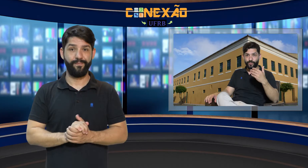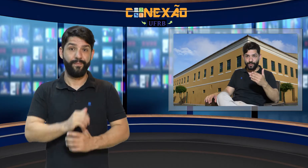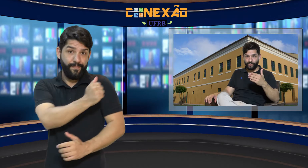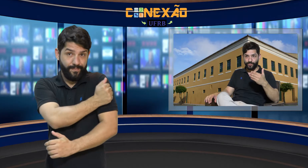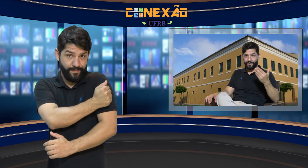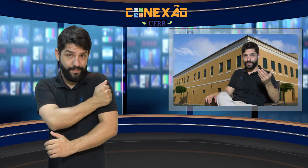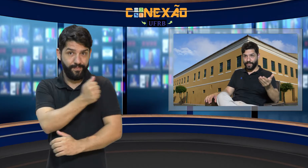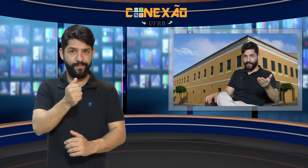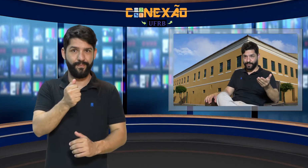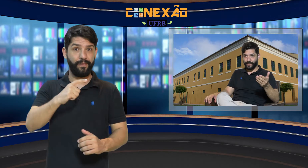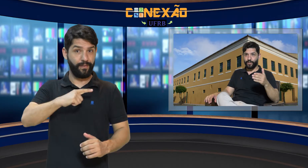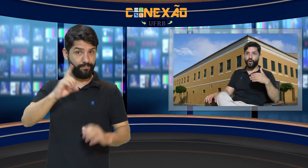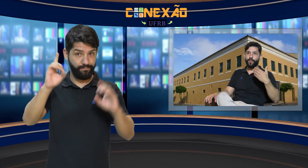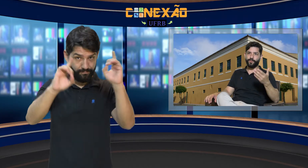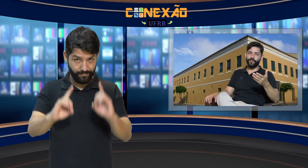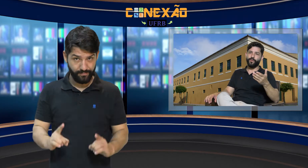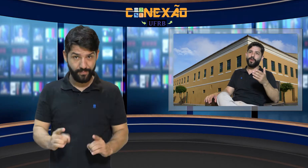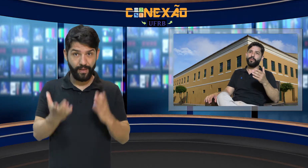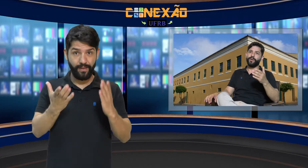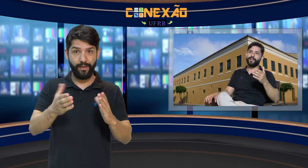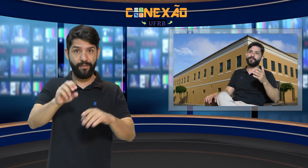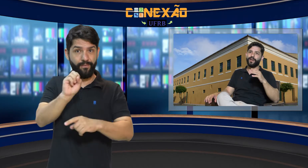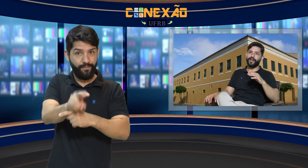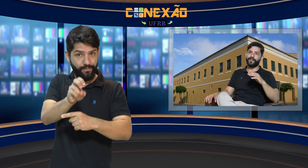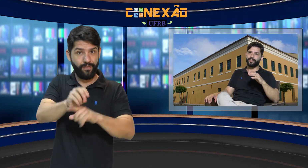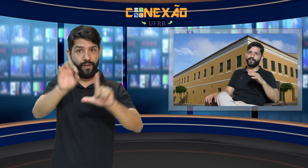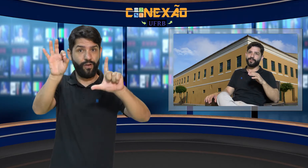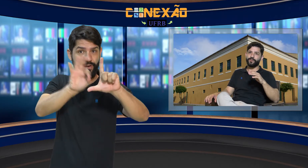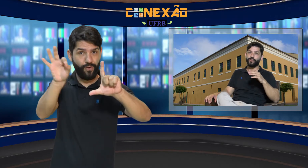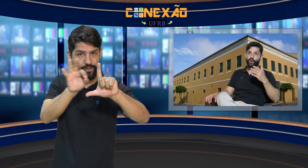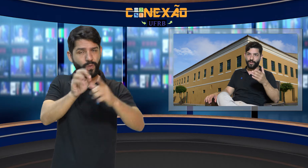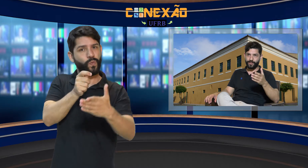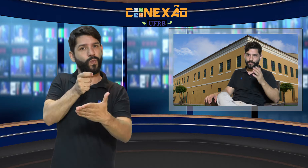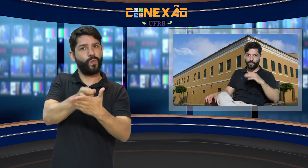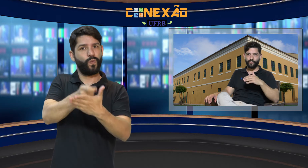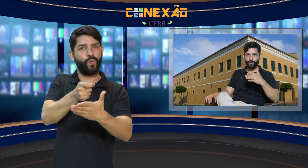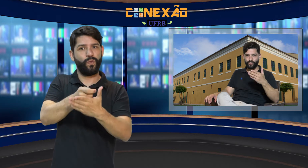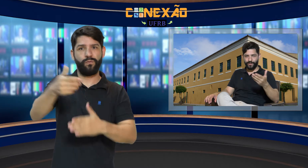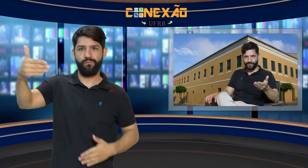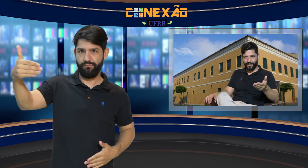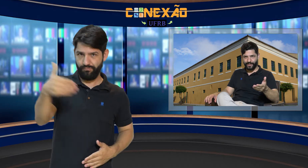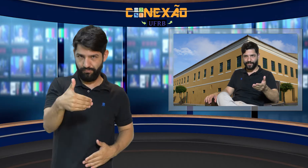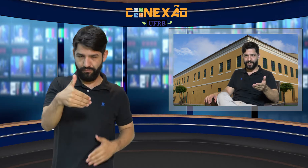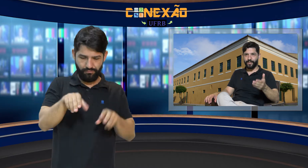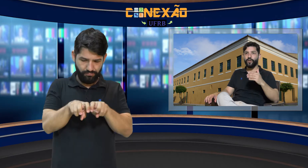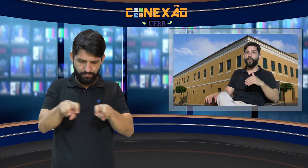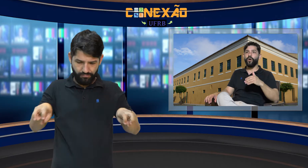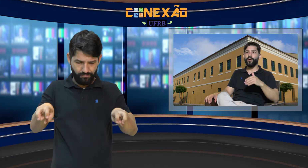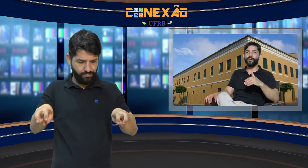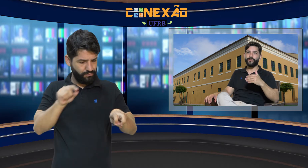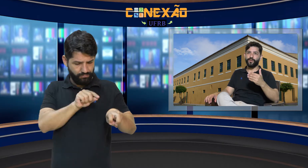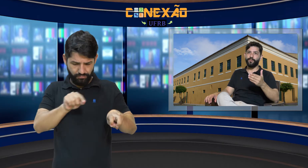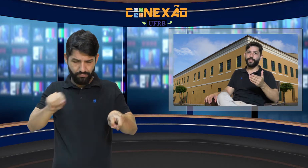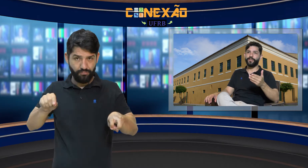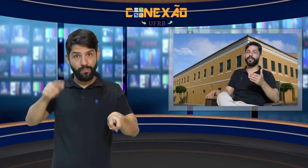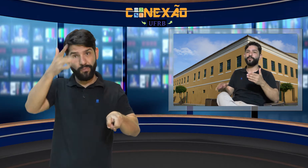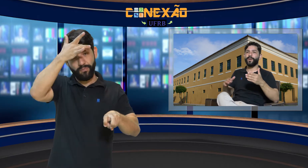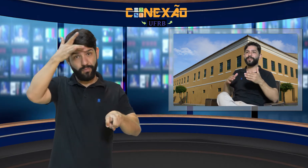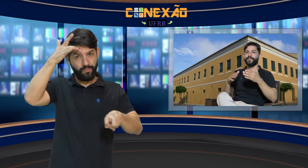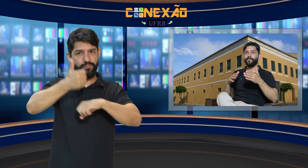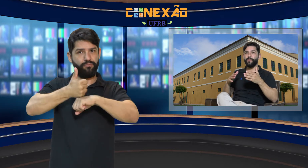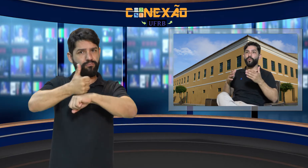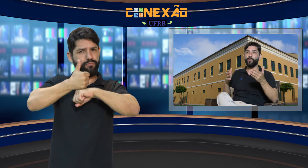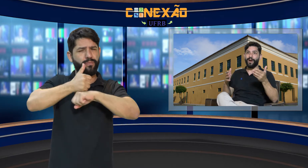Todos os estudantes com deficiência que optam pelas vagas de cotas para pessoas com deficiência, obrigatoriamente